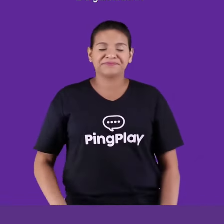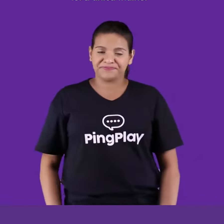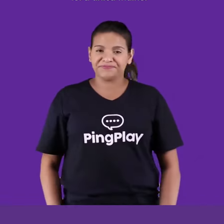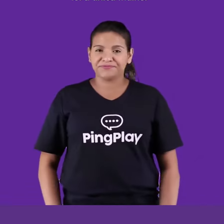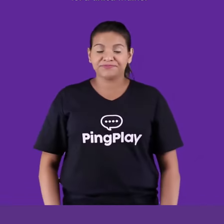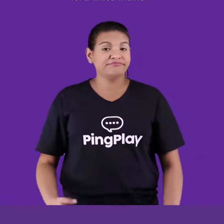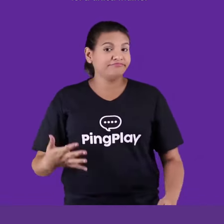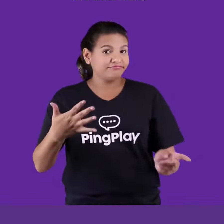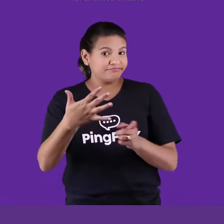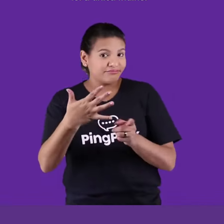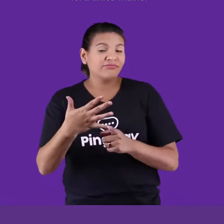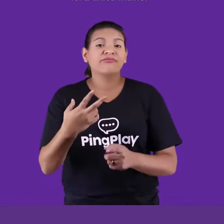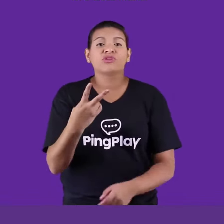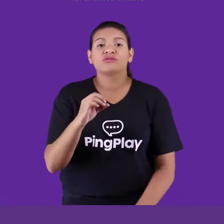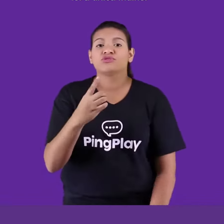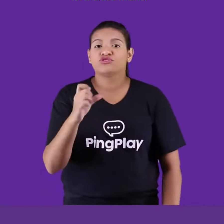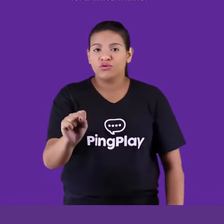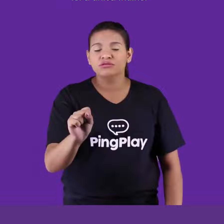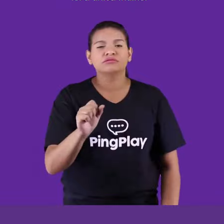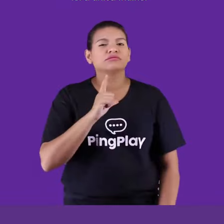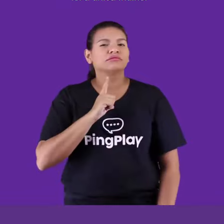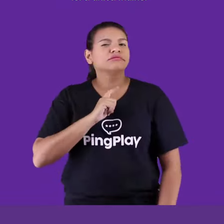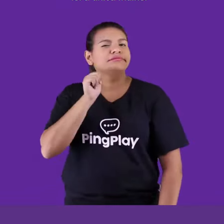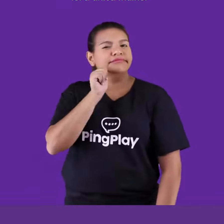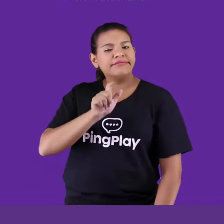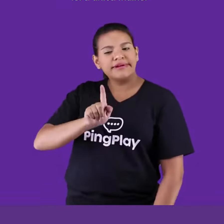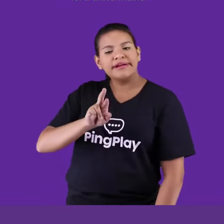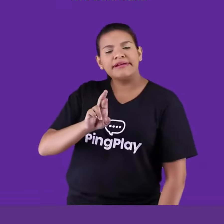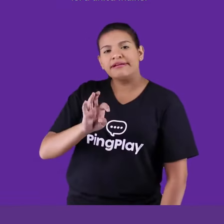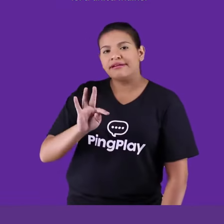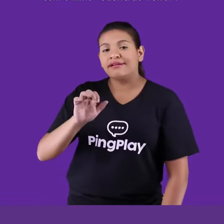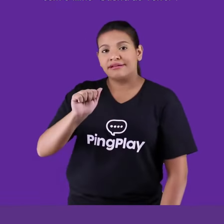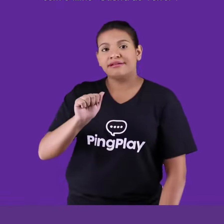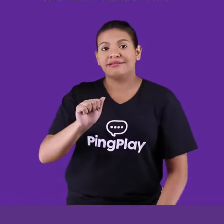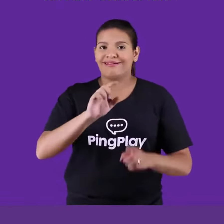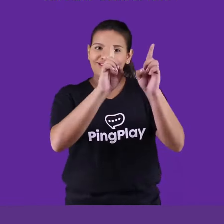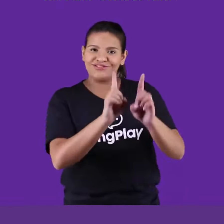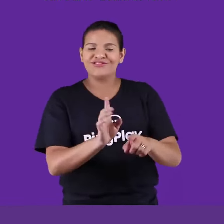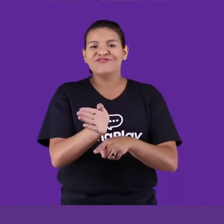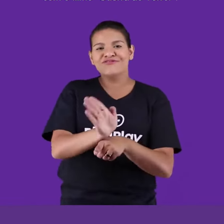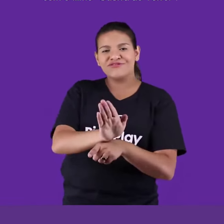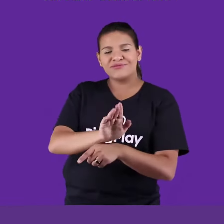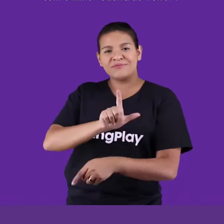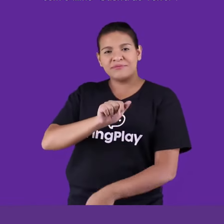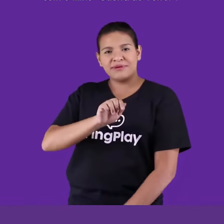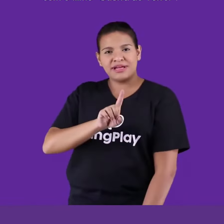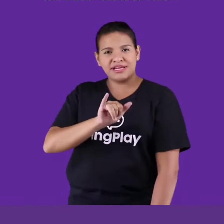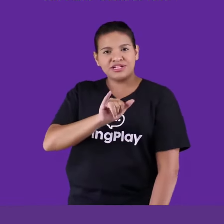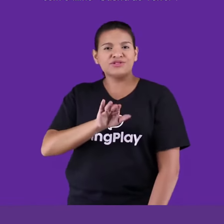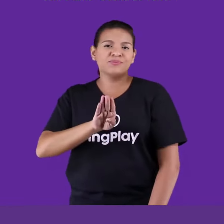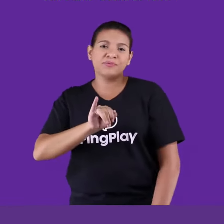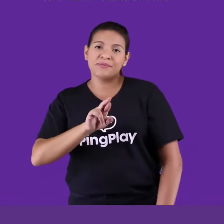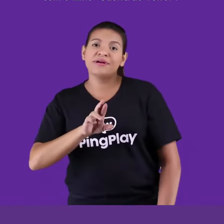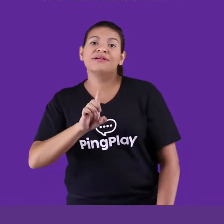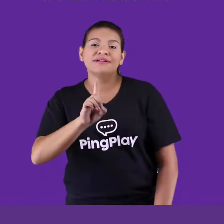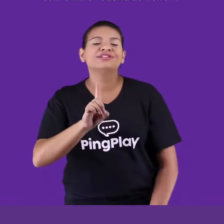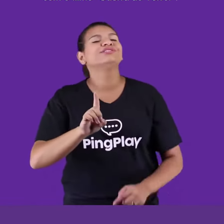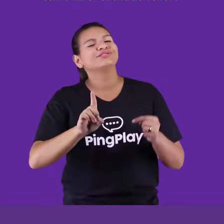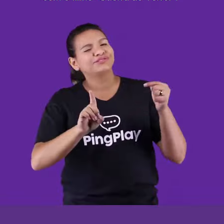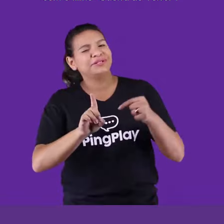foi em 2010 e Katherine bigelow foi a única mulher a levar a estatueta de melhor direção com o filme Guerra